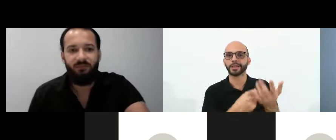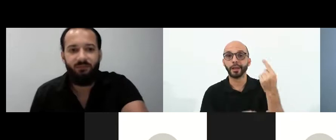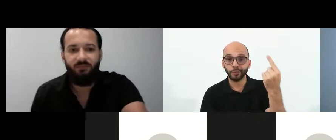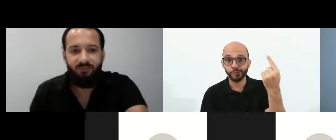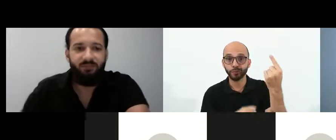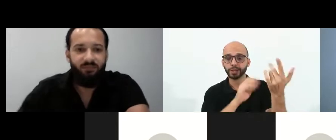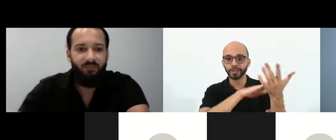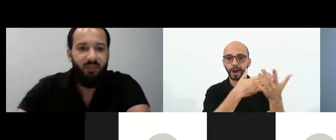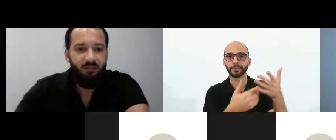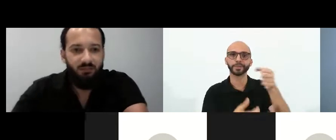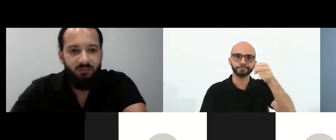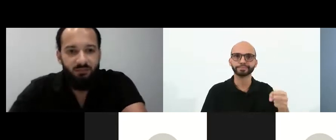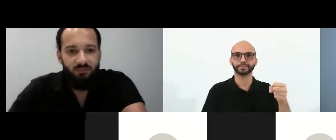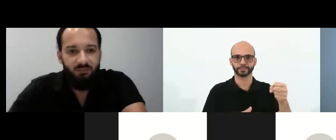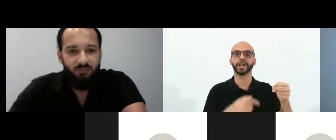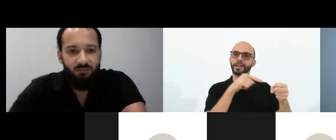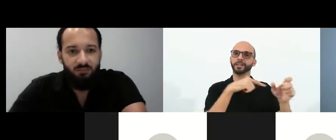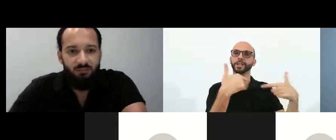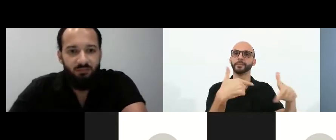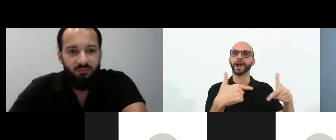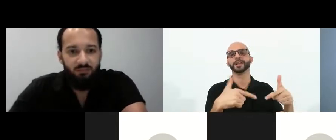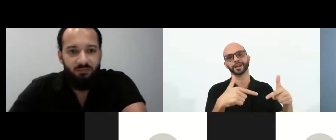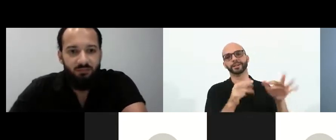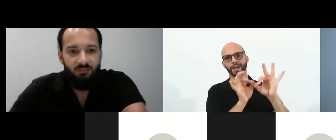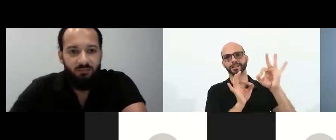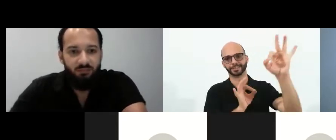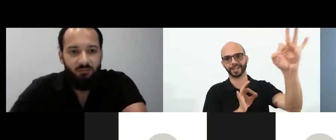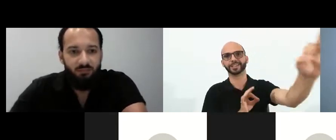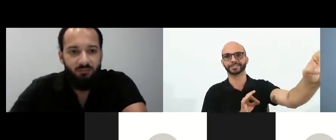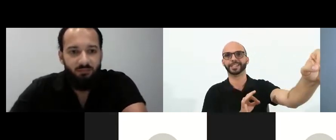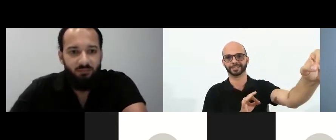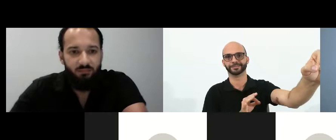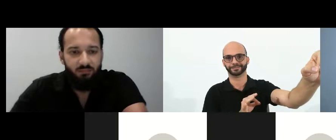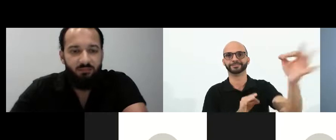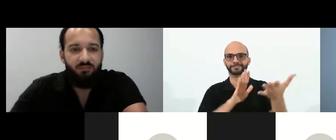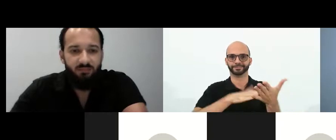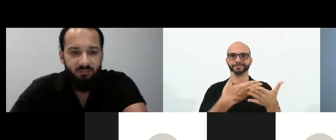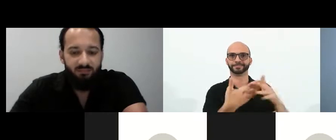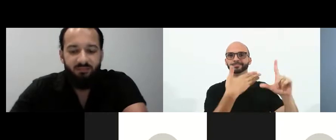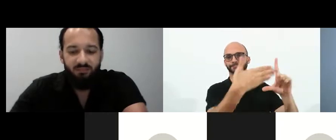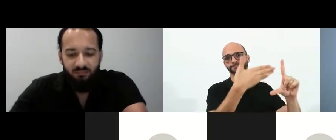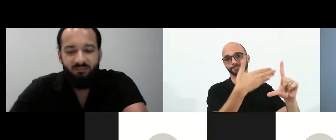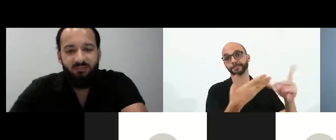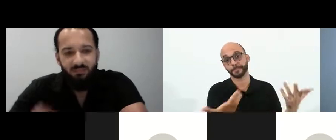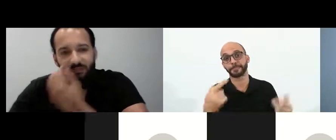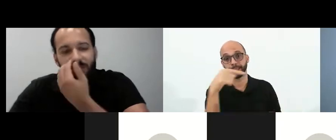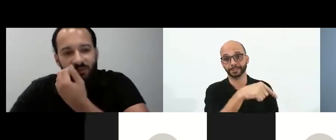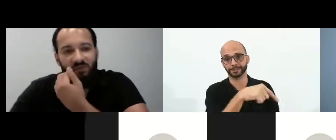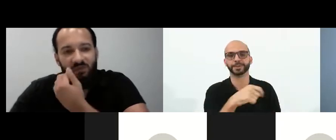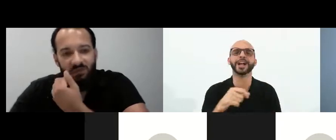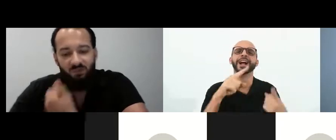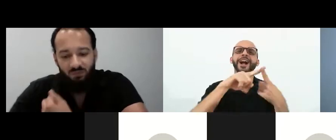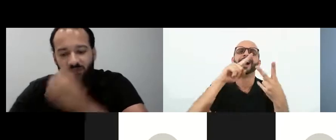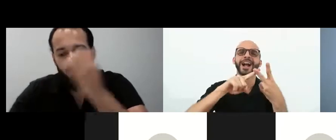O governo falta contratar mais profissionais para poder trabalhar nessa tecnologia à